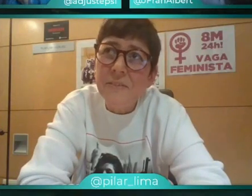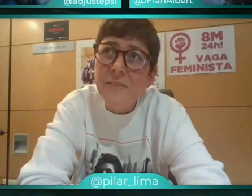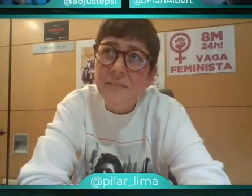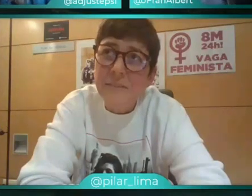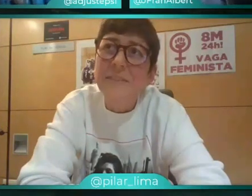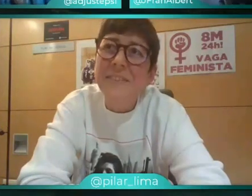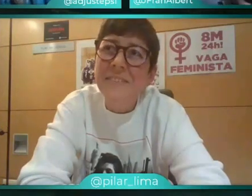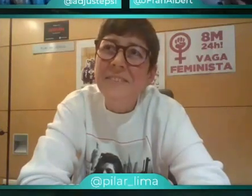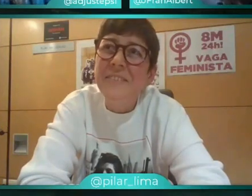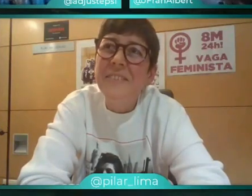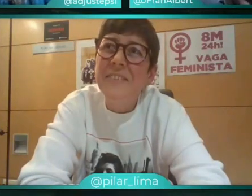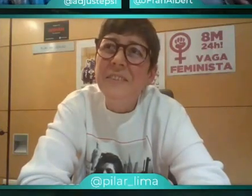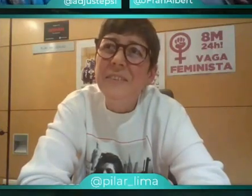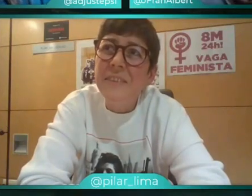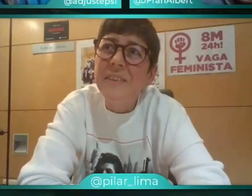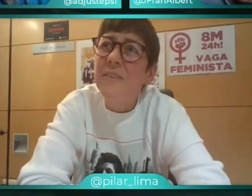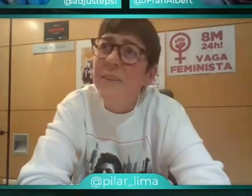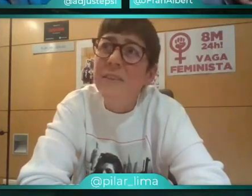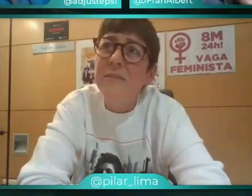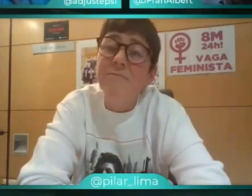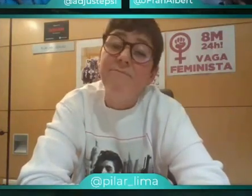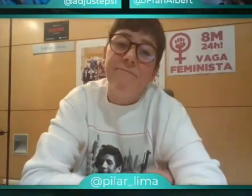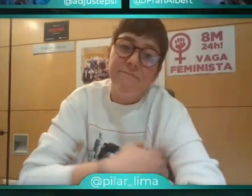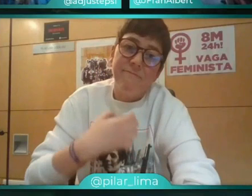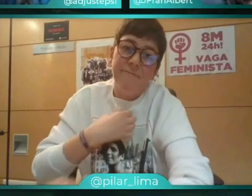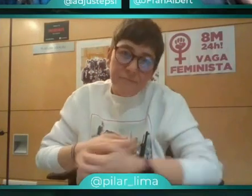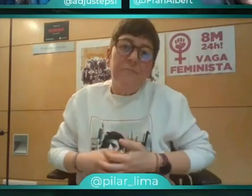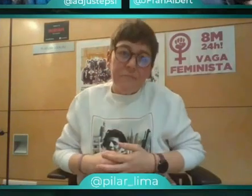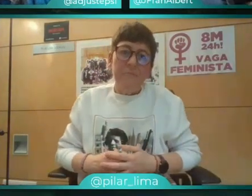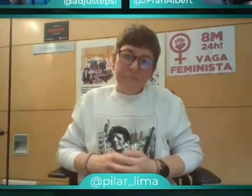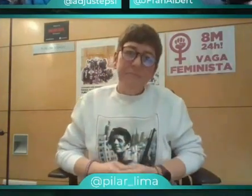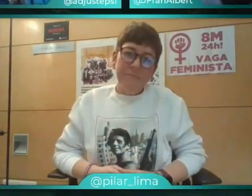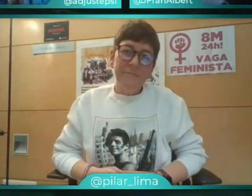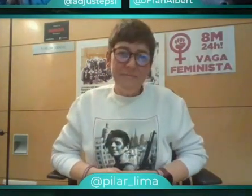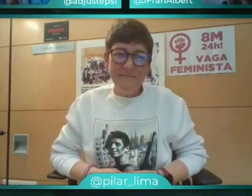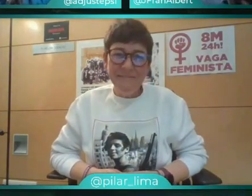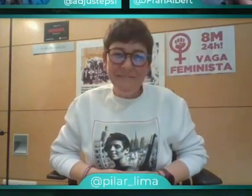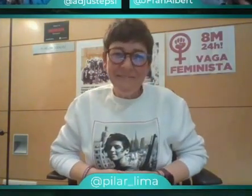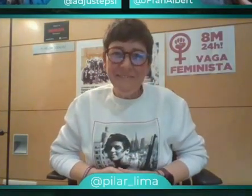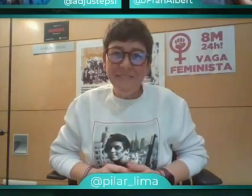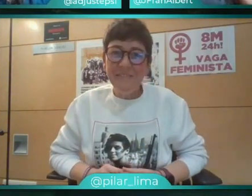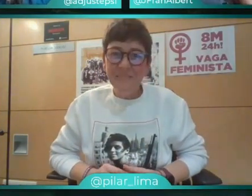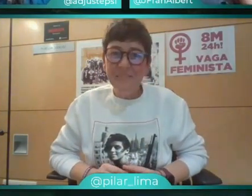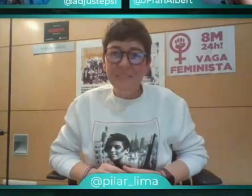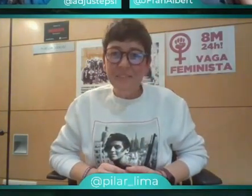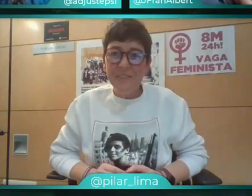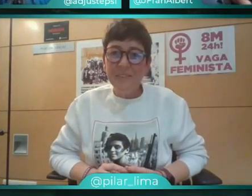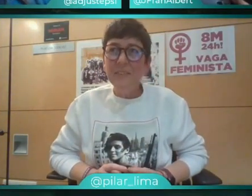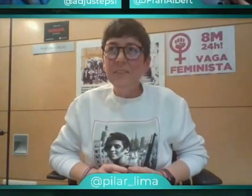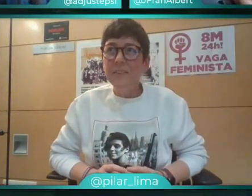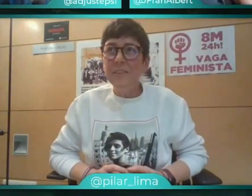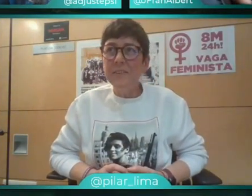a la gente detrás no vamos a tener no vamos a tener a los poderosos ni a nosotros nos financia nadie no como estado de alarma y todos estos medios